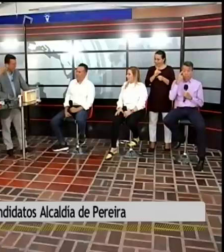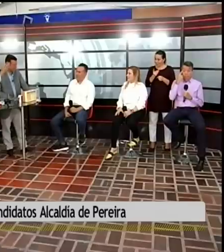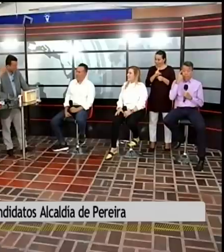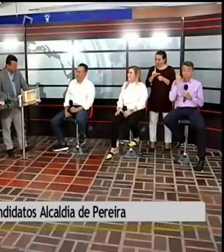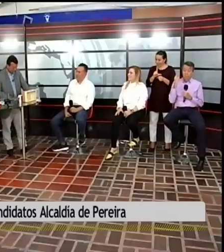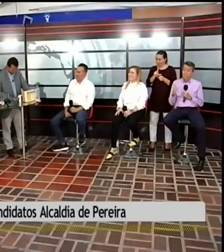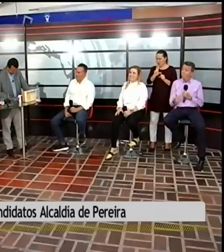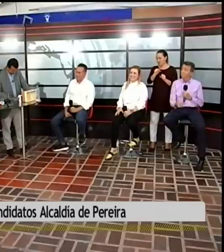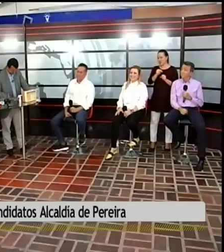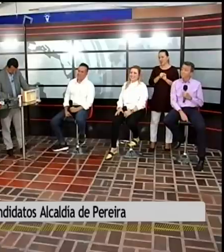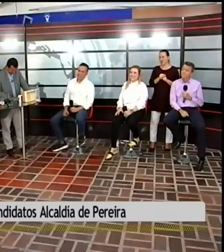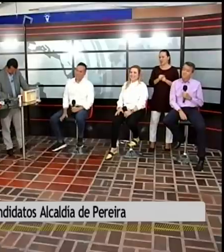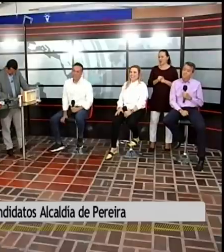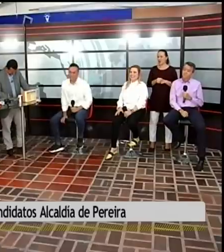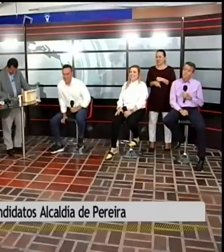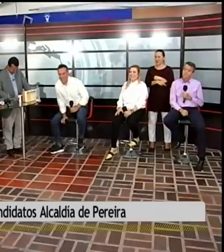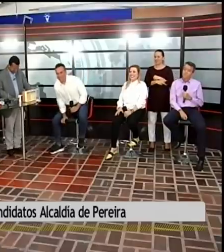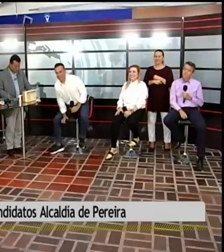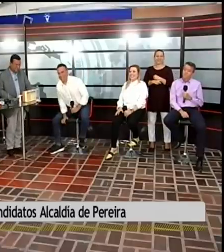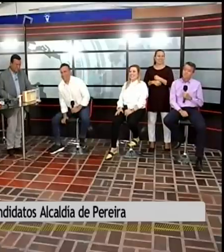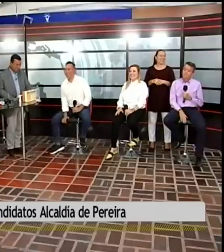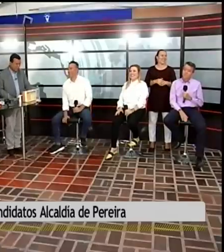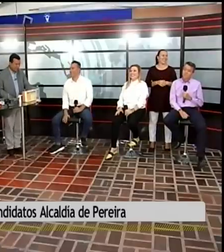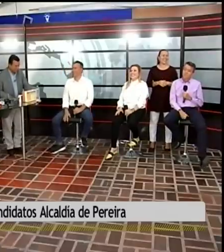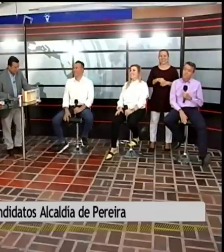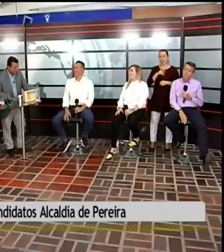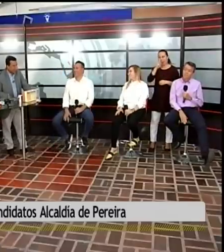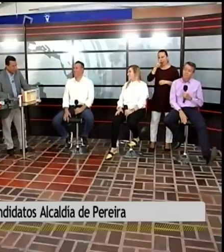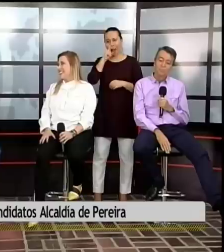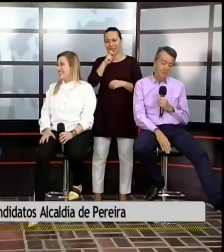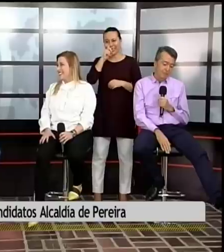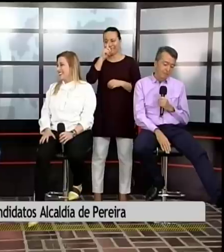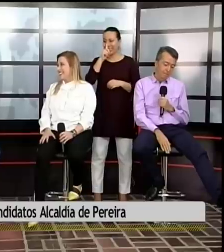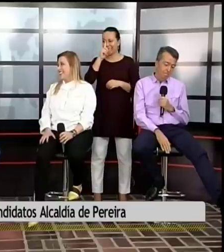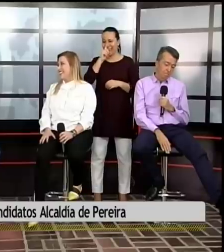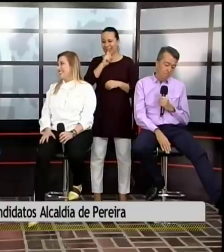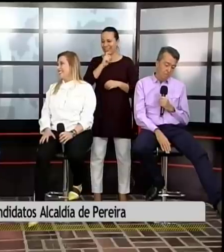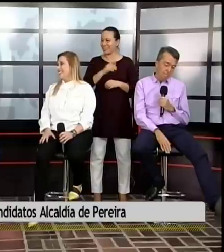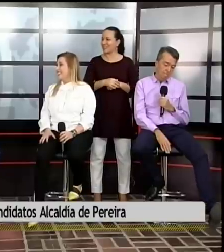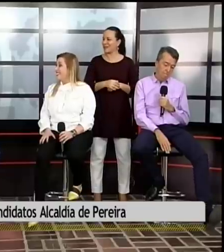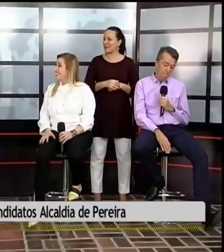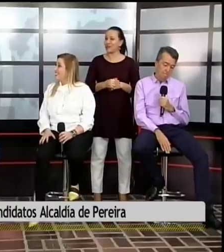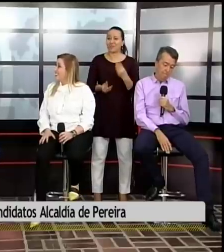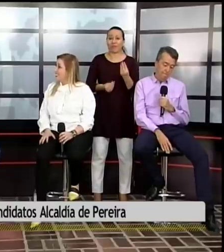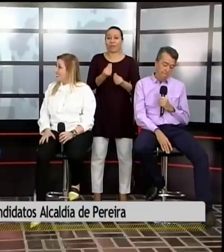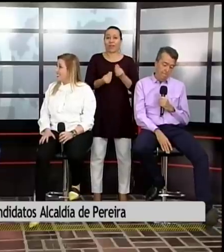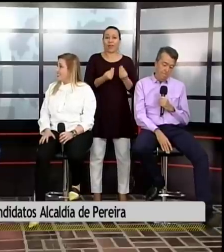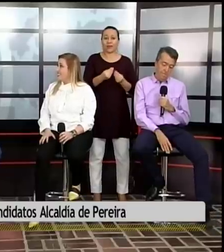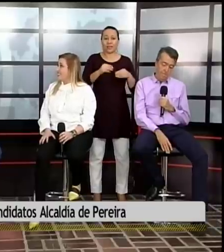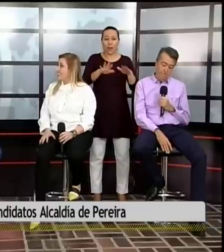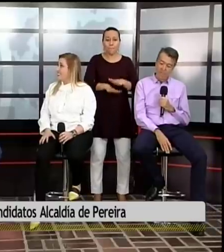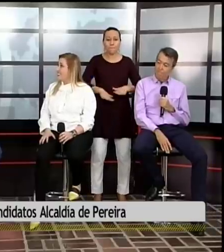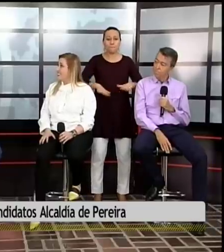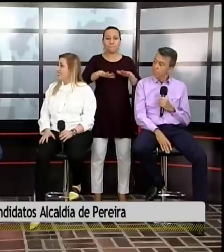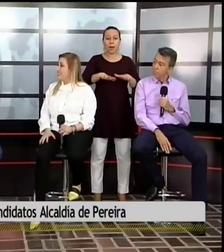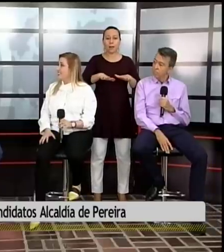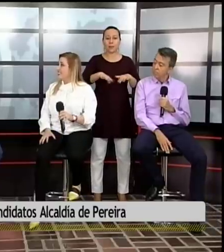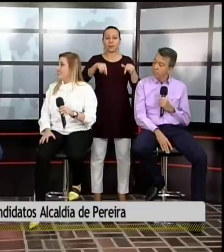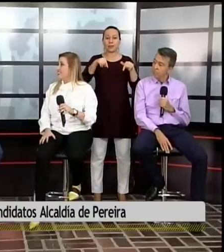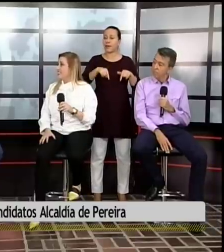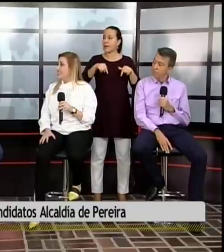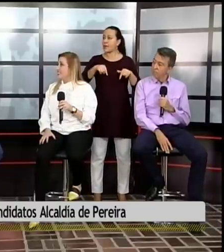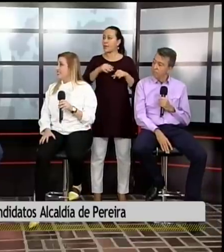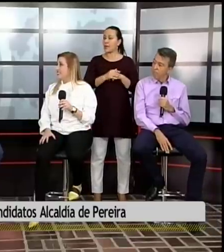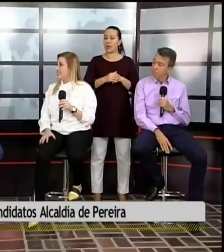no sé. La doctora Carolina. Carolina, ¿qué hacer con los principales parques de la ciudad que están en este momento como